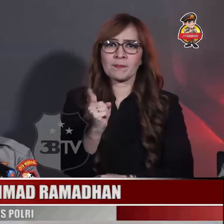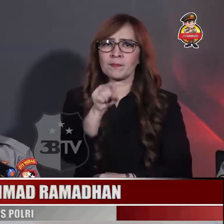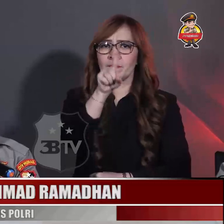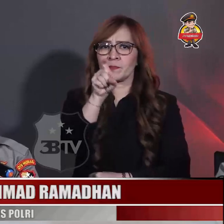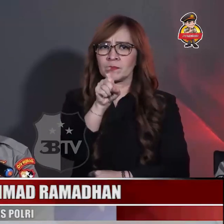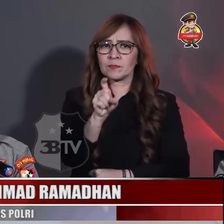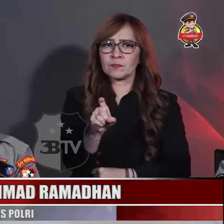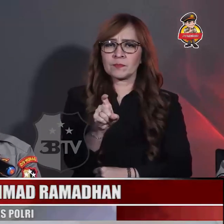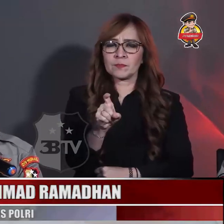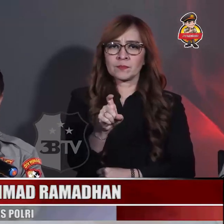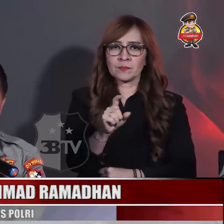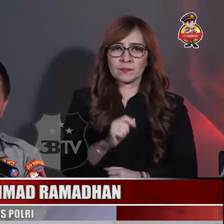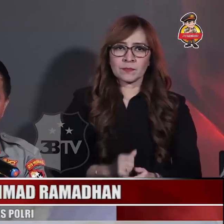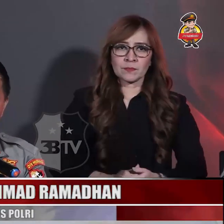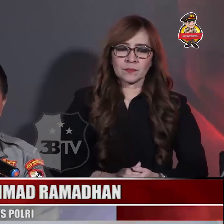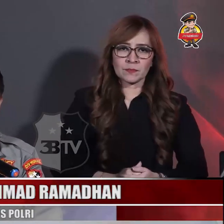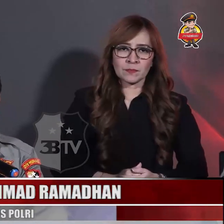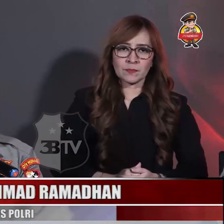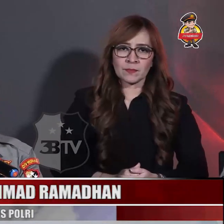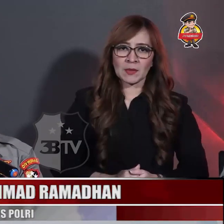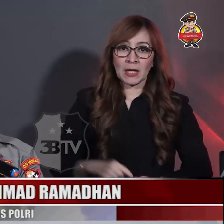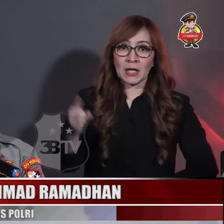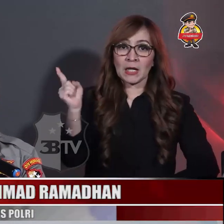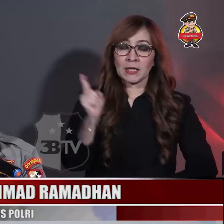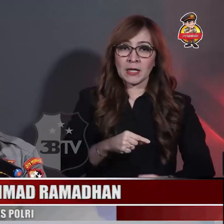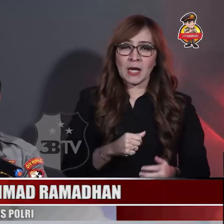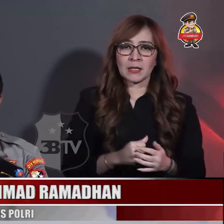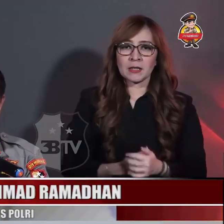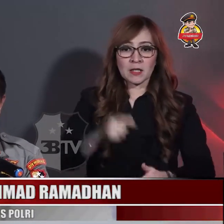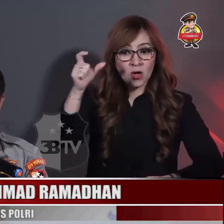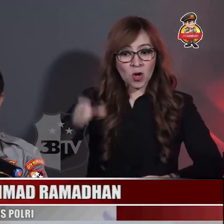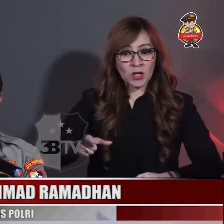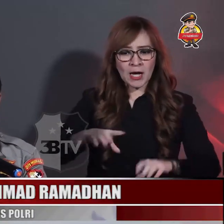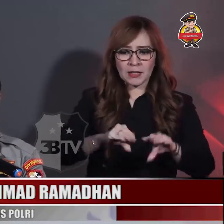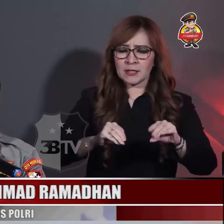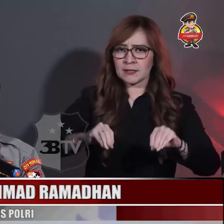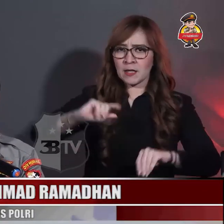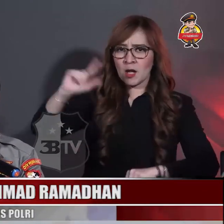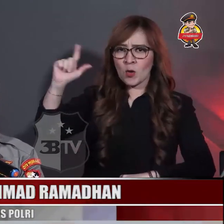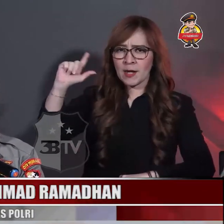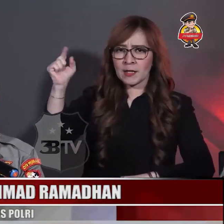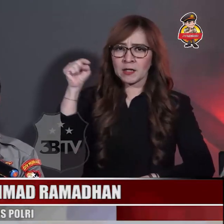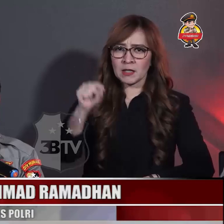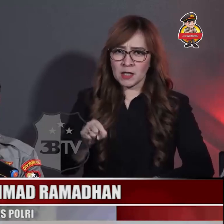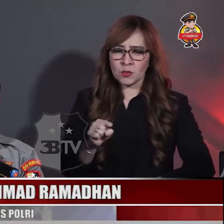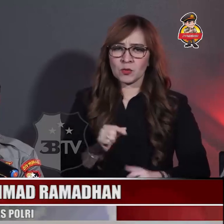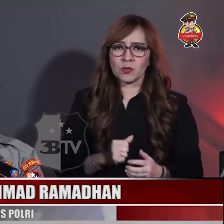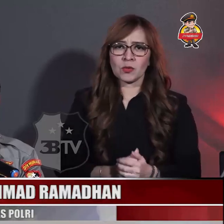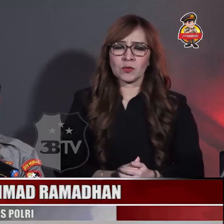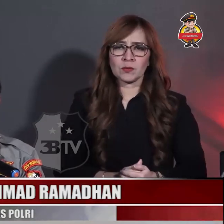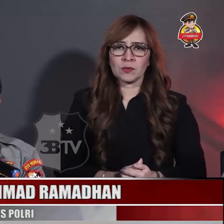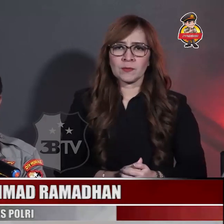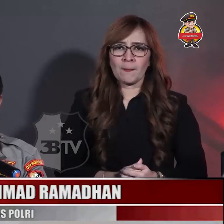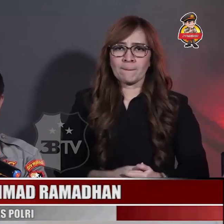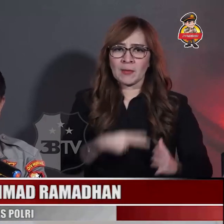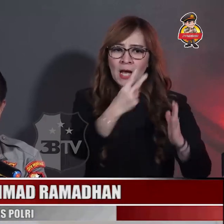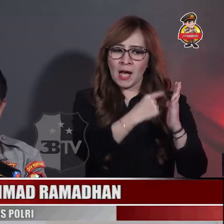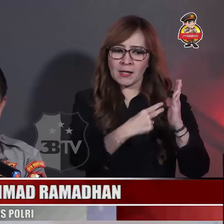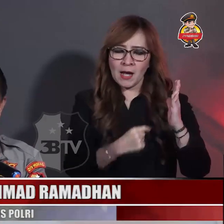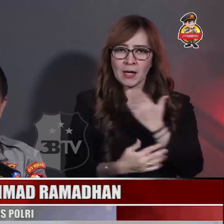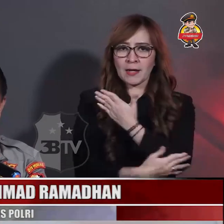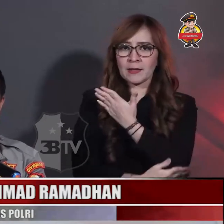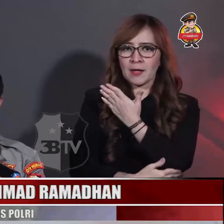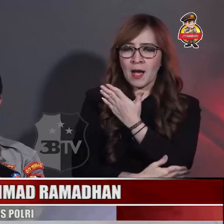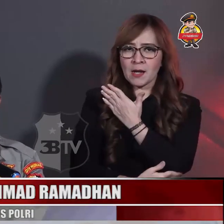devisa? Dari PMI ini, devisa negara yang